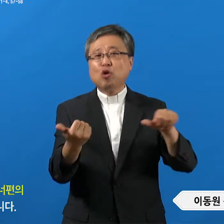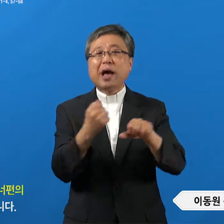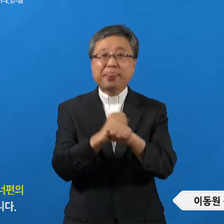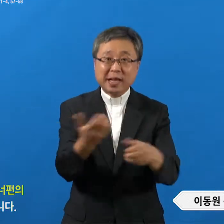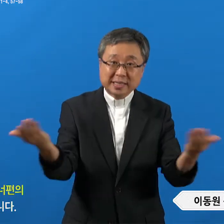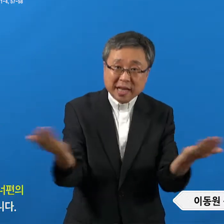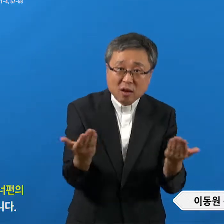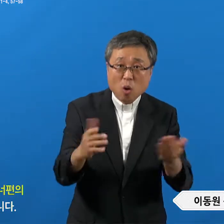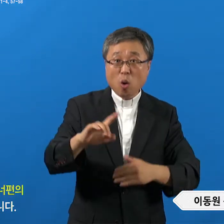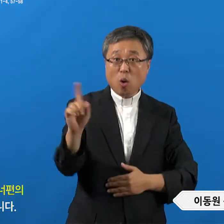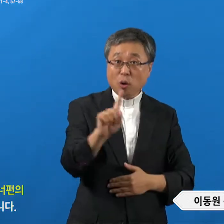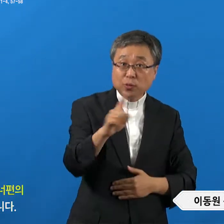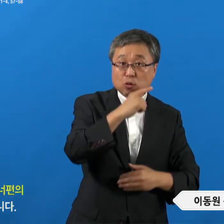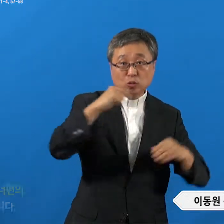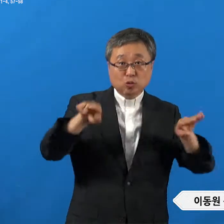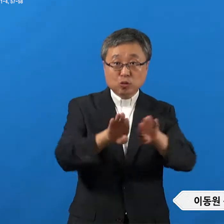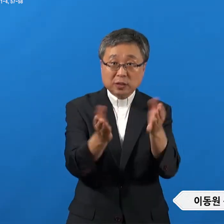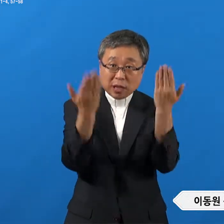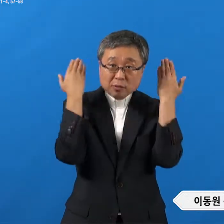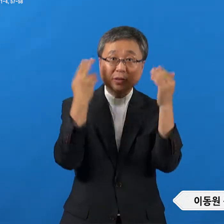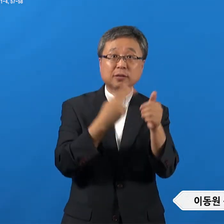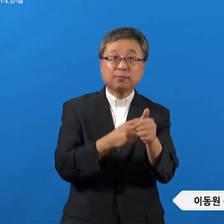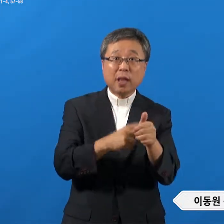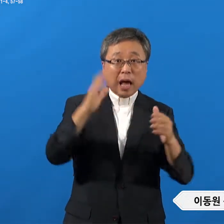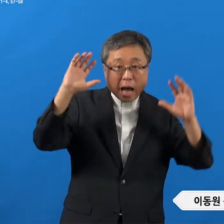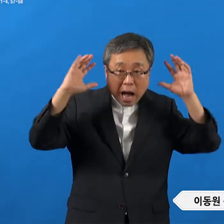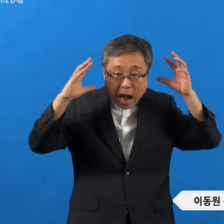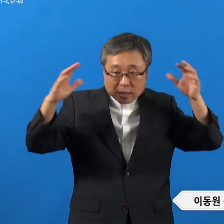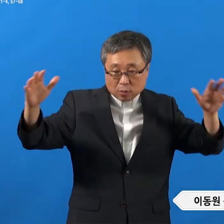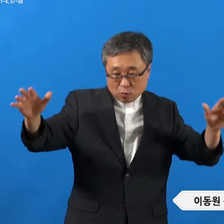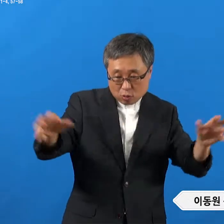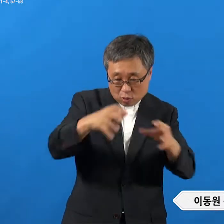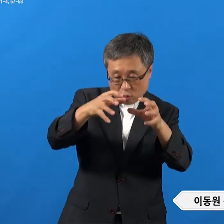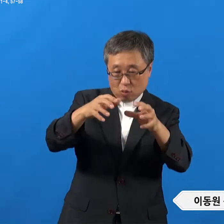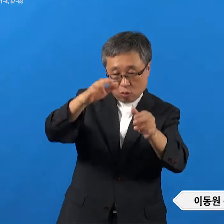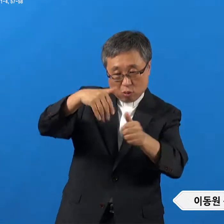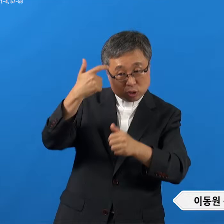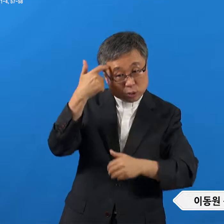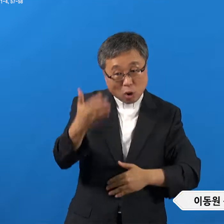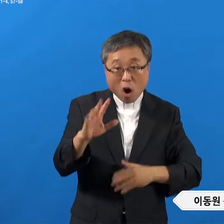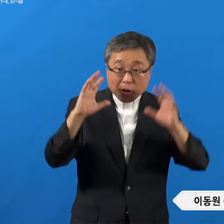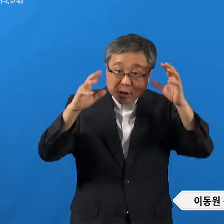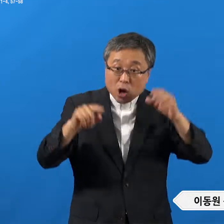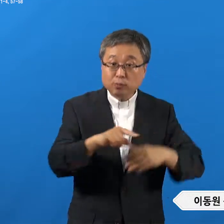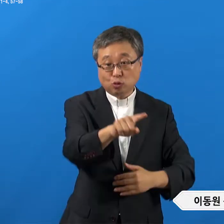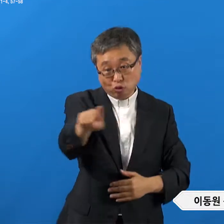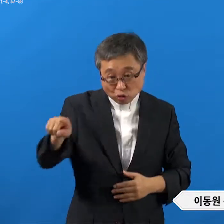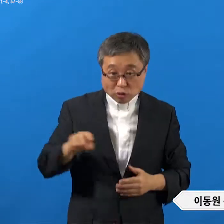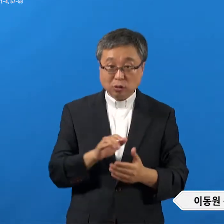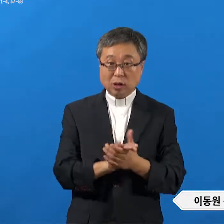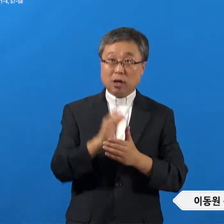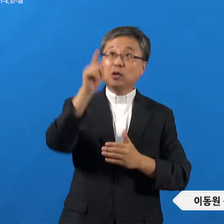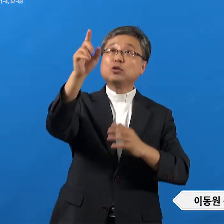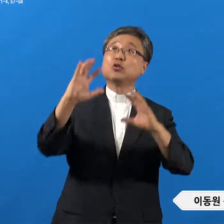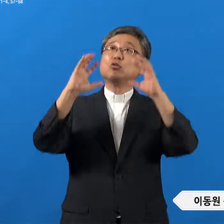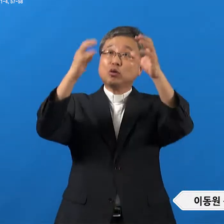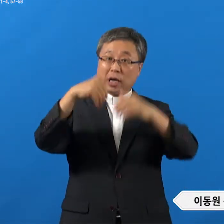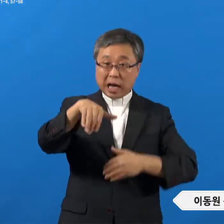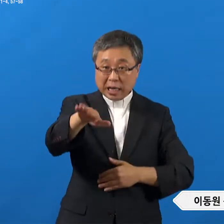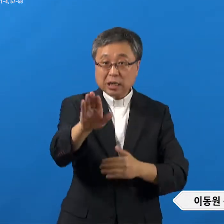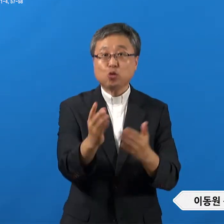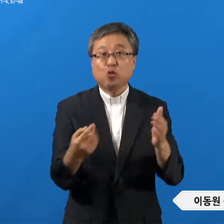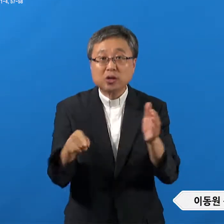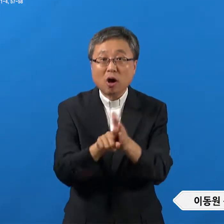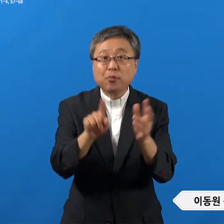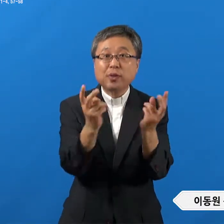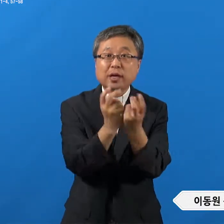것입니다. 어떤 주일학교 선생님이 아이들을 불러다 놓고 질문을 했습니다. 어린이 여러분, 천국 가기 위해서는 어떻게